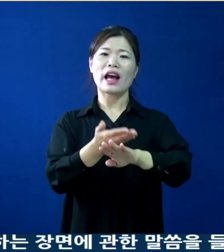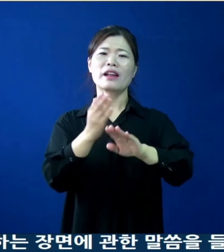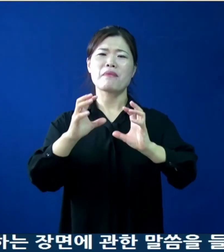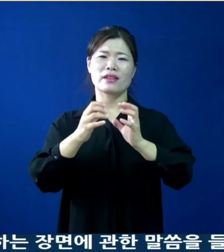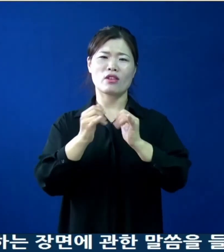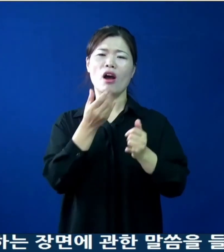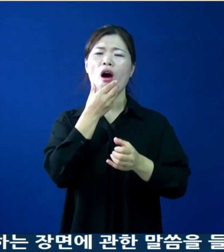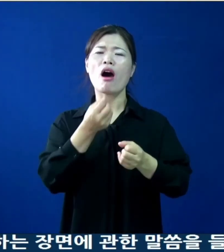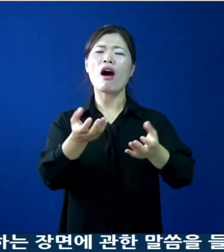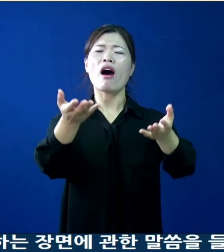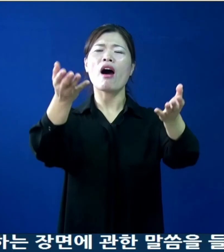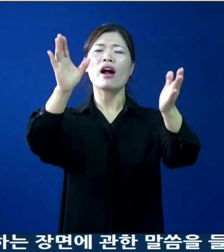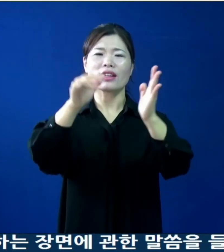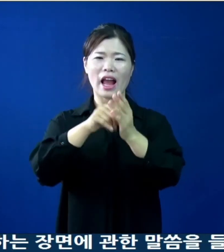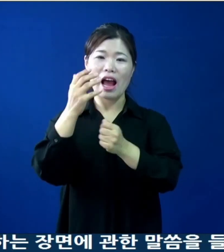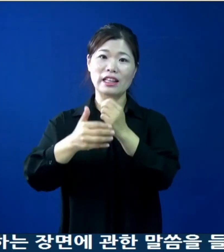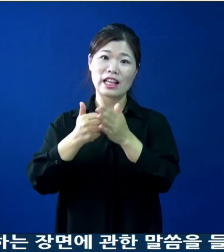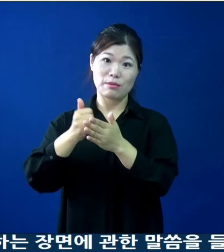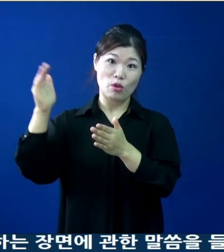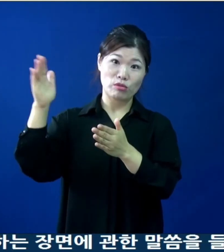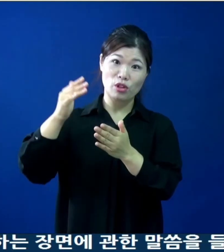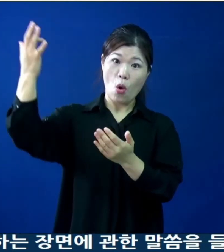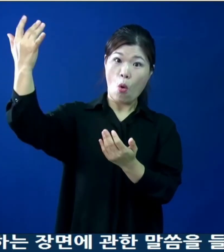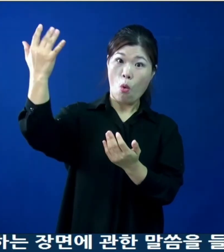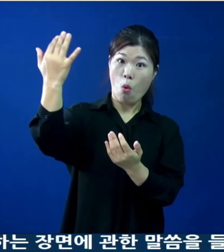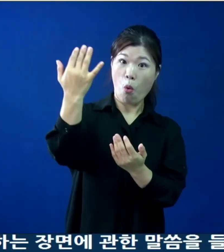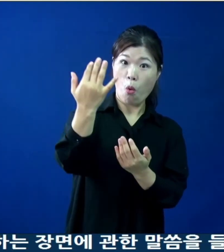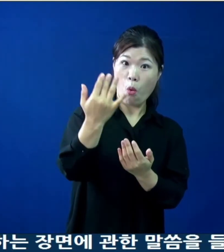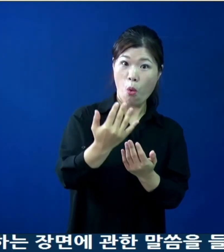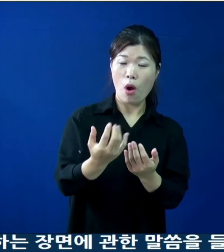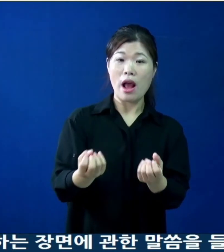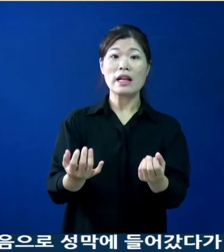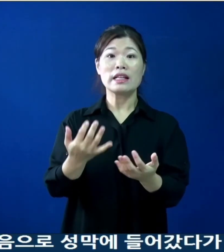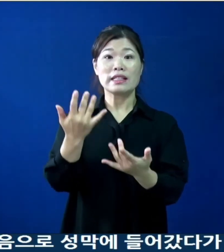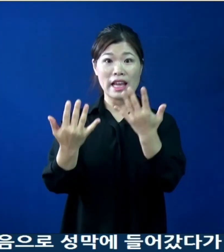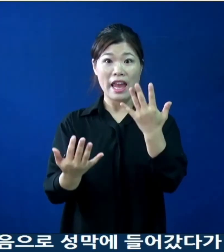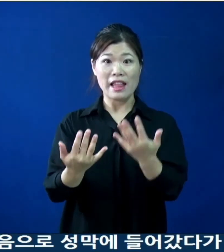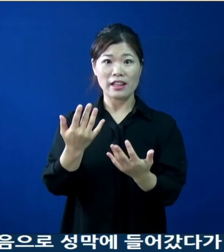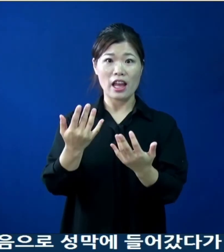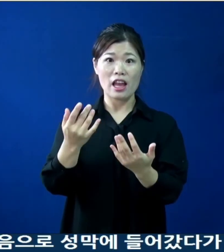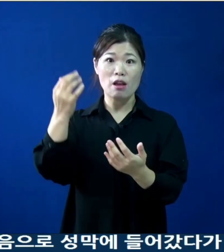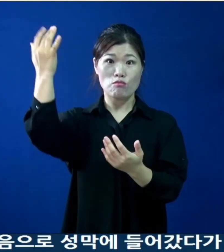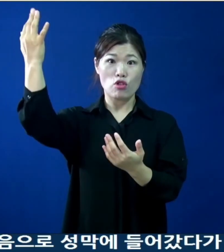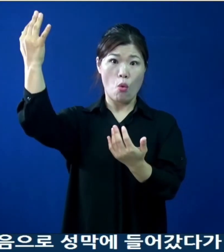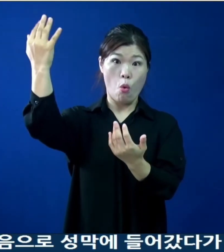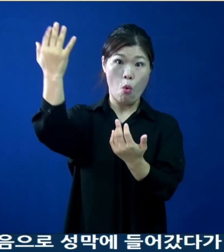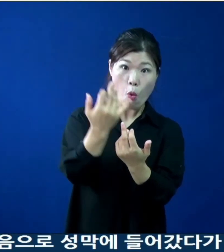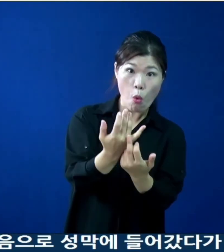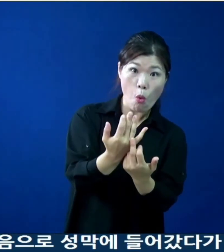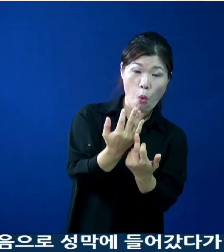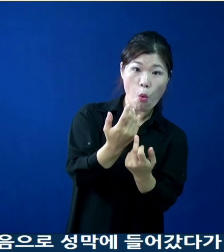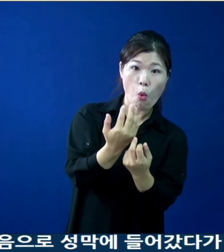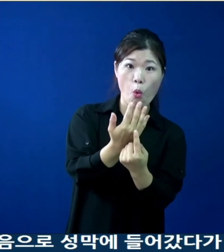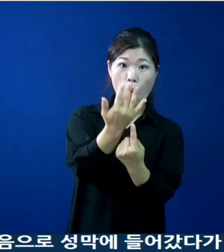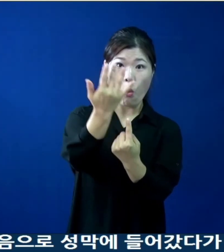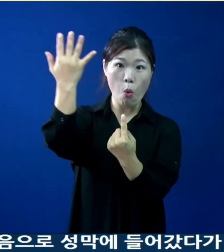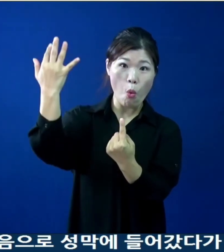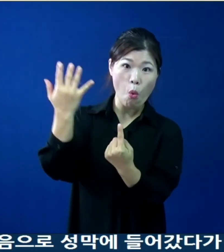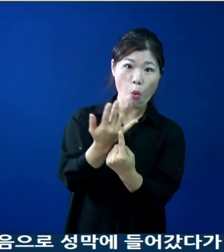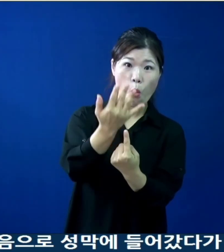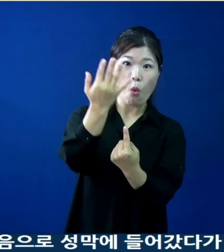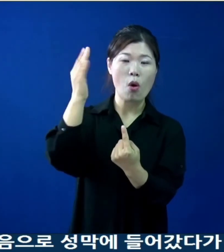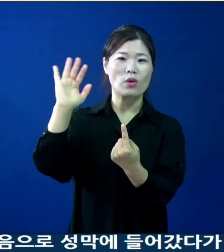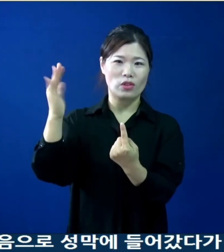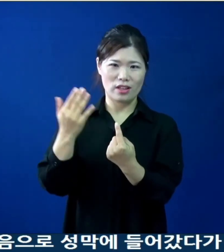하나님 앞으로부터 불이 나와서 제단에 불이 붙었다. 그 불은 꺼지지 아니할, 계속적으로 주님